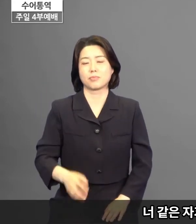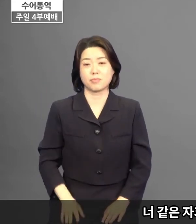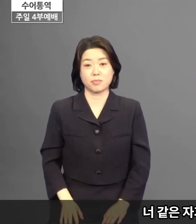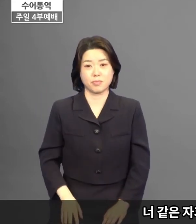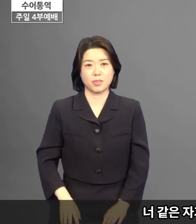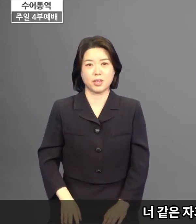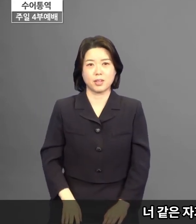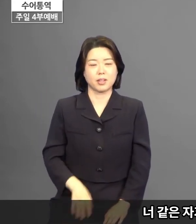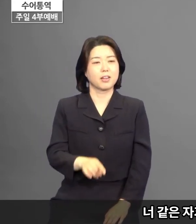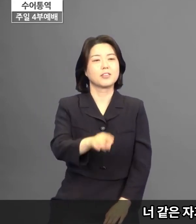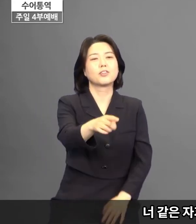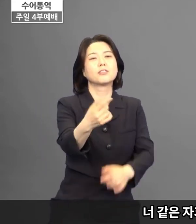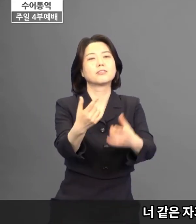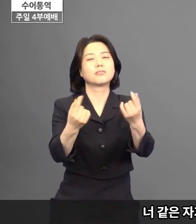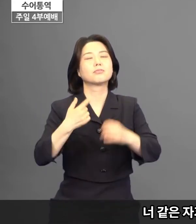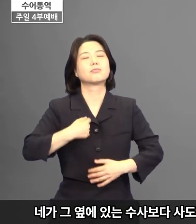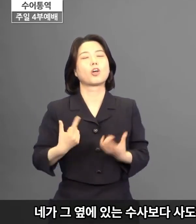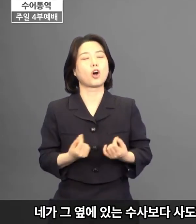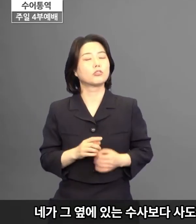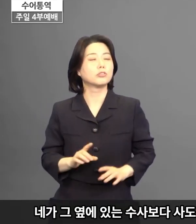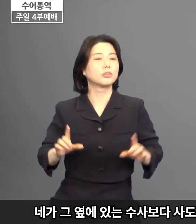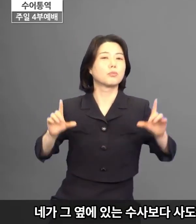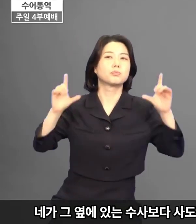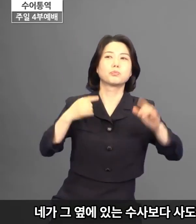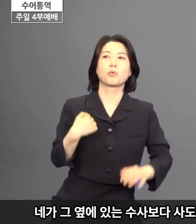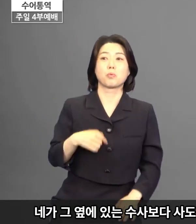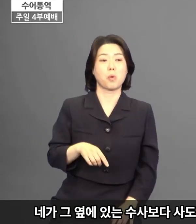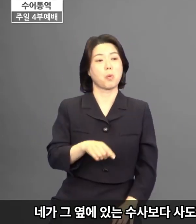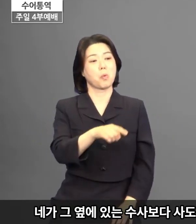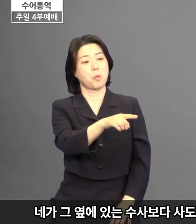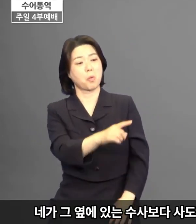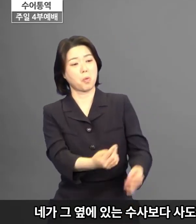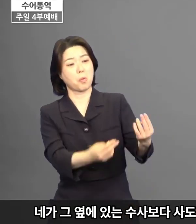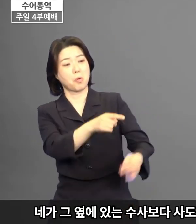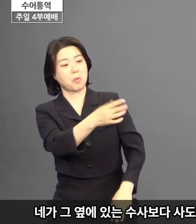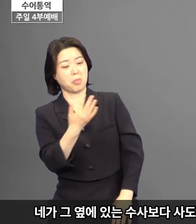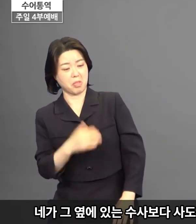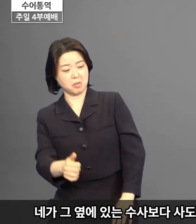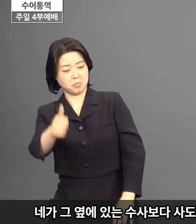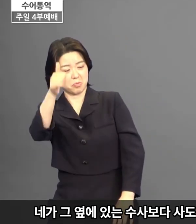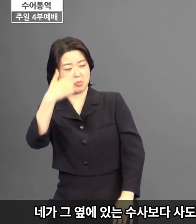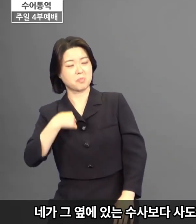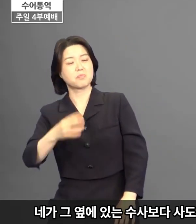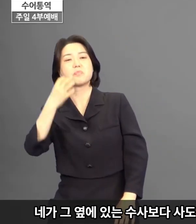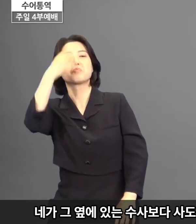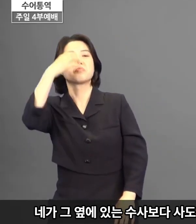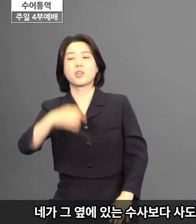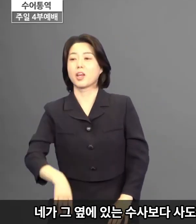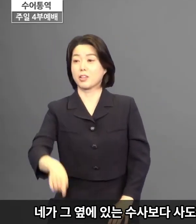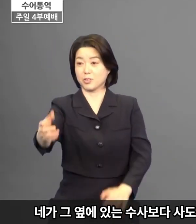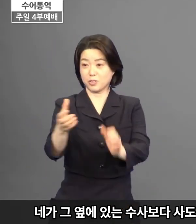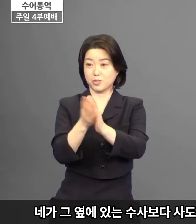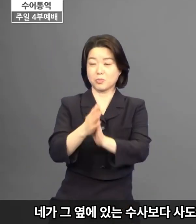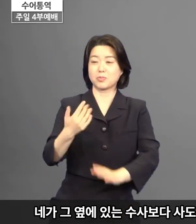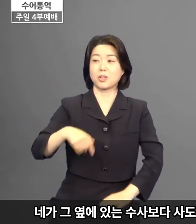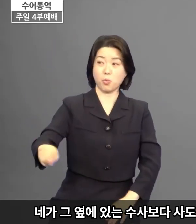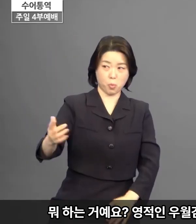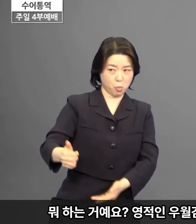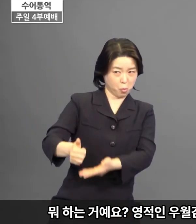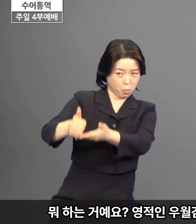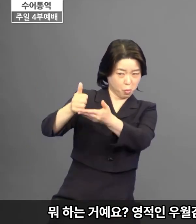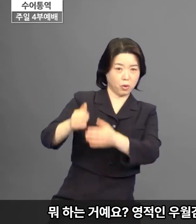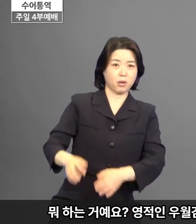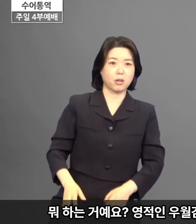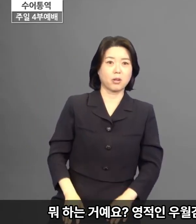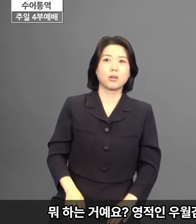같은 자가 어디 있겠어? 너가 그 옆에 있는 수사보다 사도보다 친구보다 훨씬 더 네가 나아.